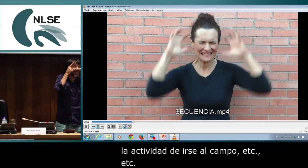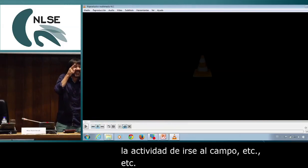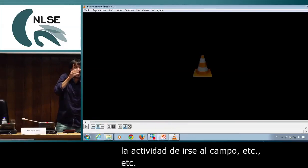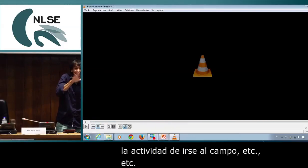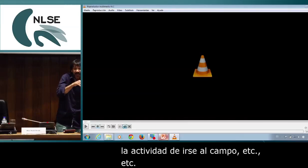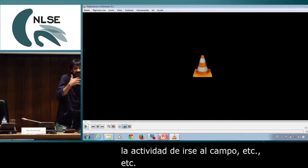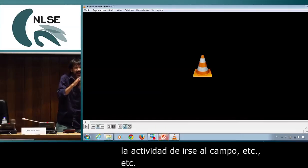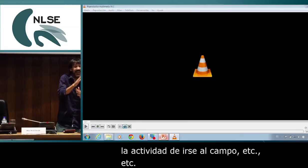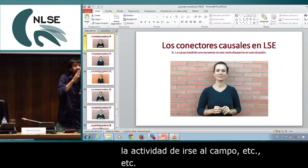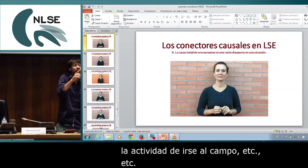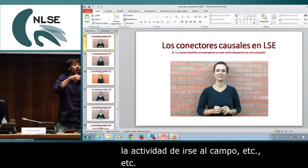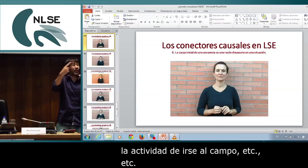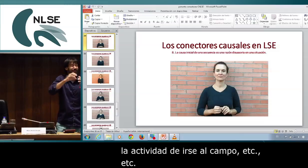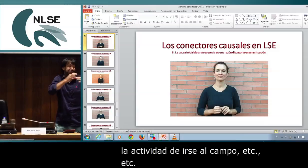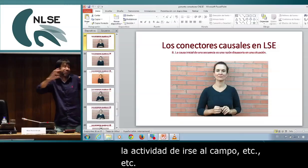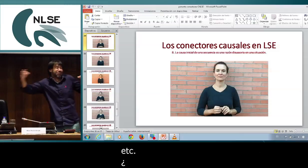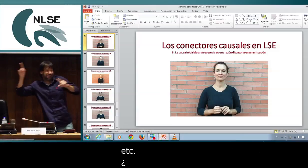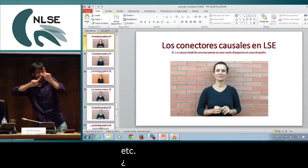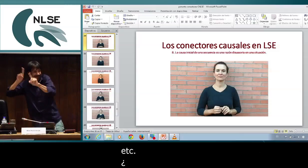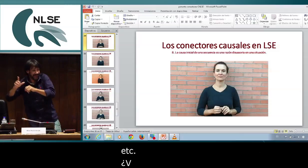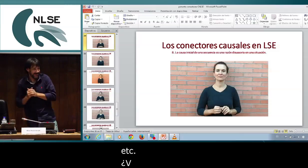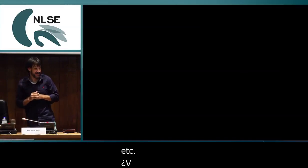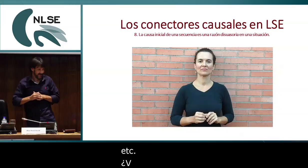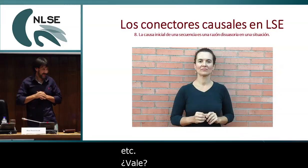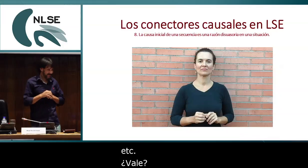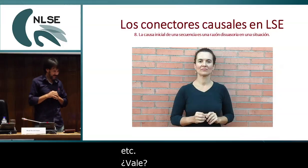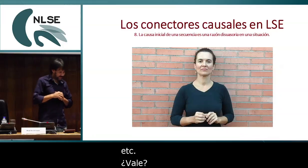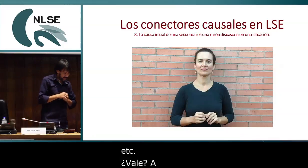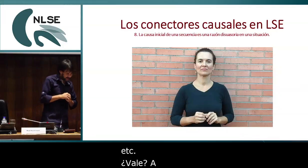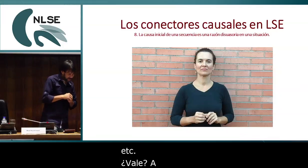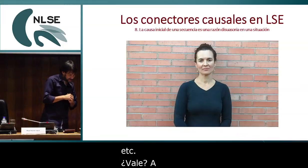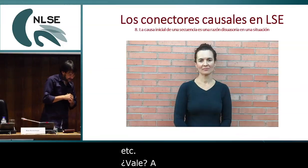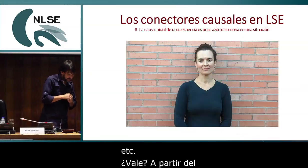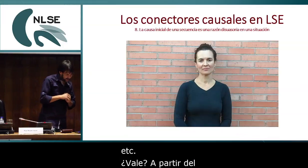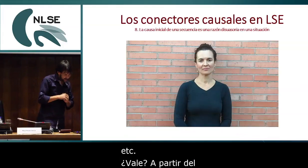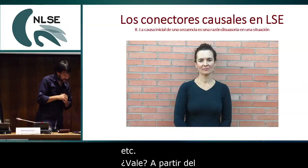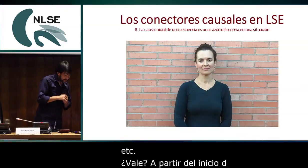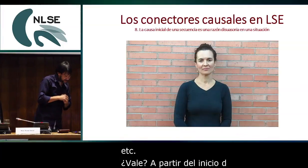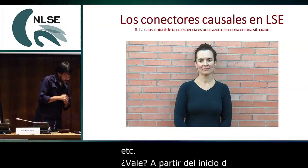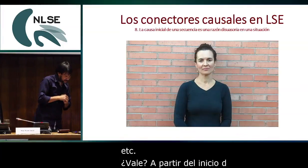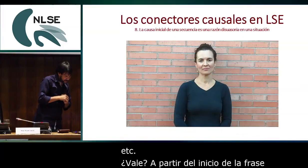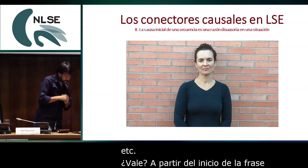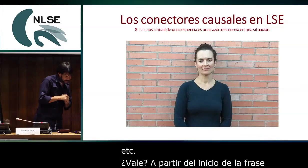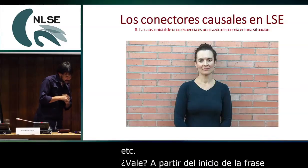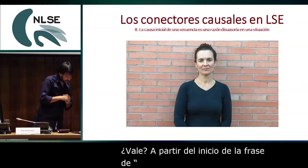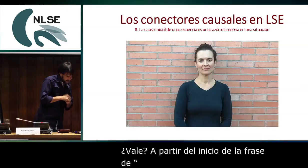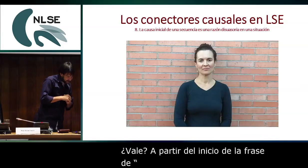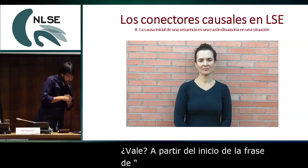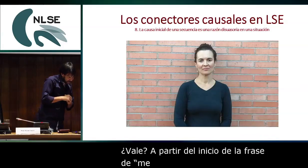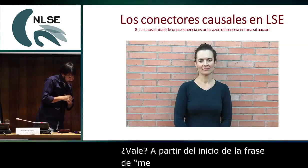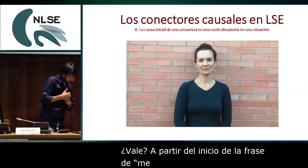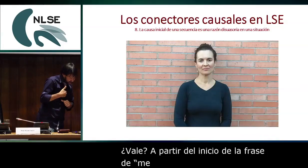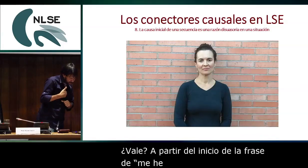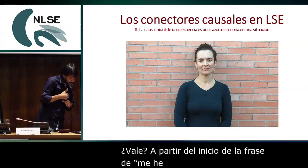¿Vale? A partir del inicio de la frase de me he despertado tarde, ya luego va hilado todo el resto